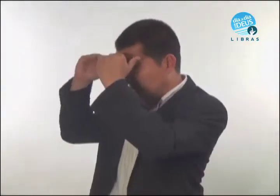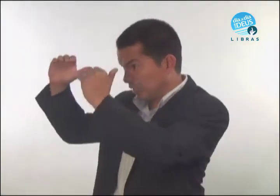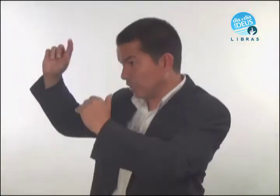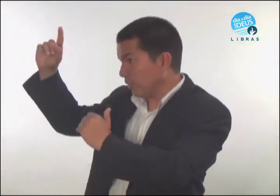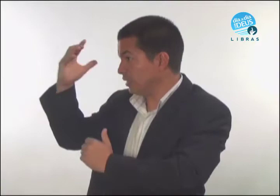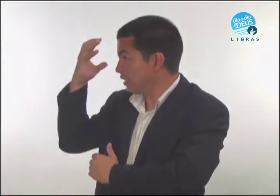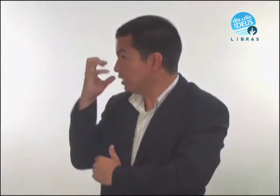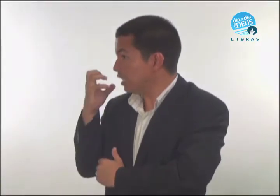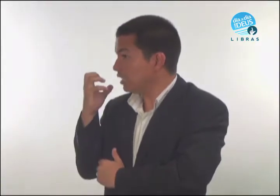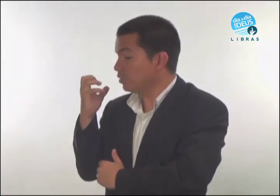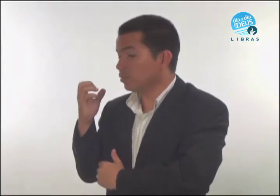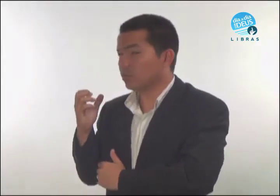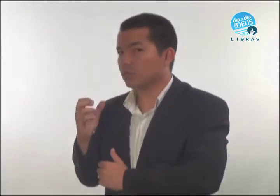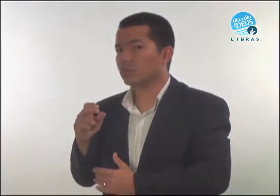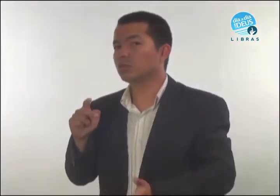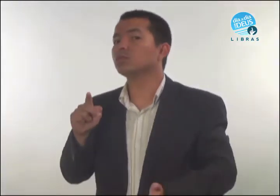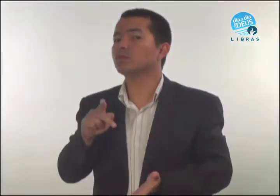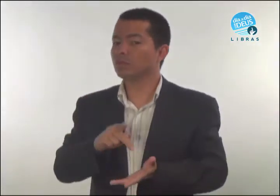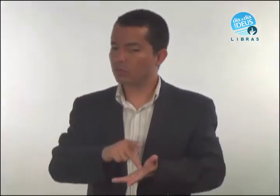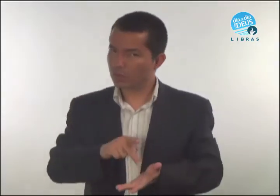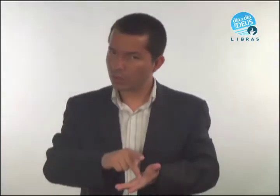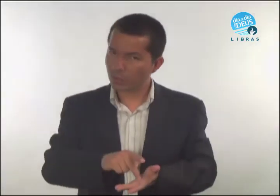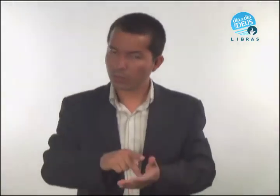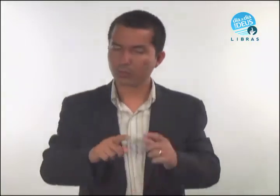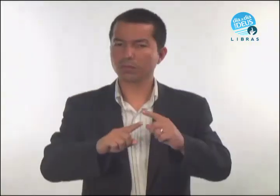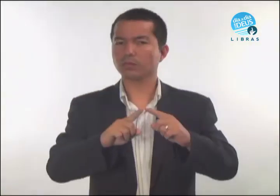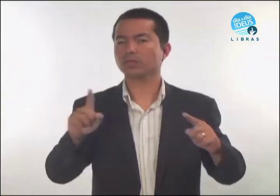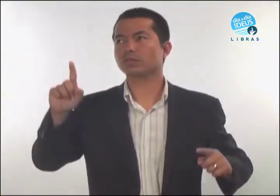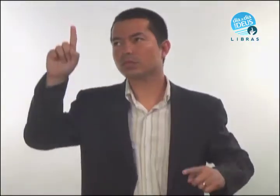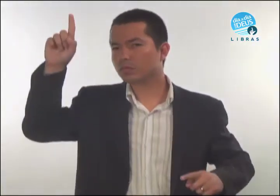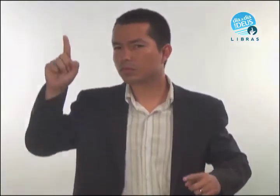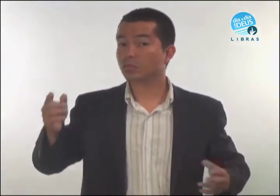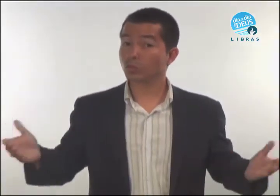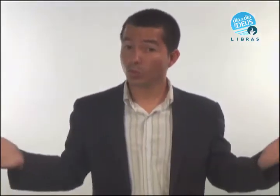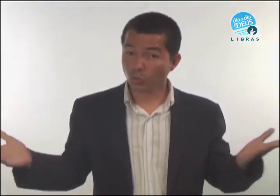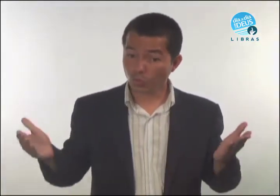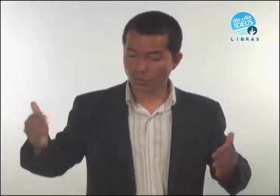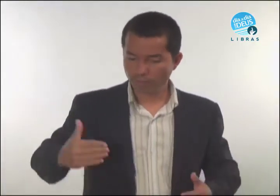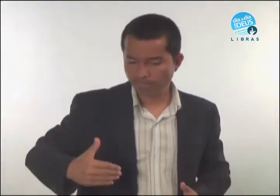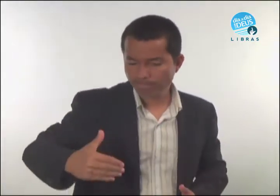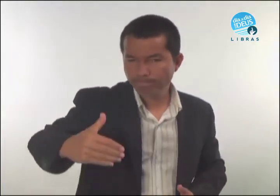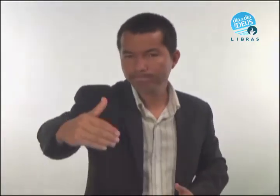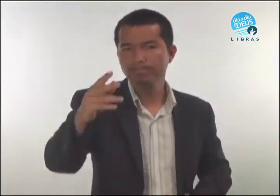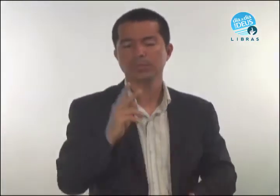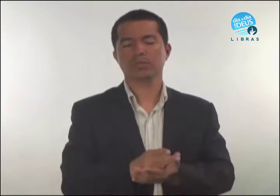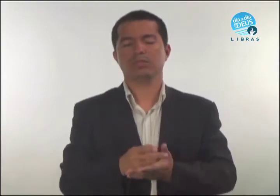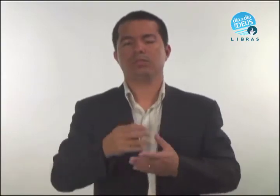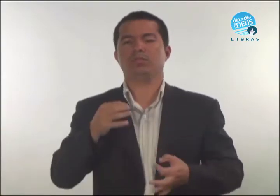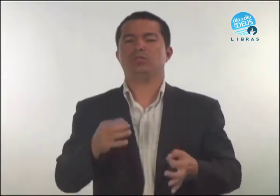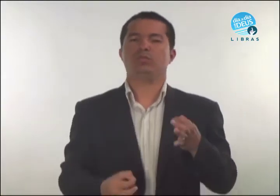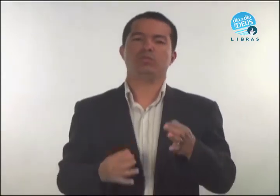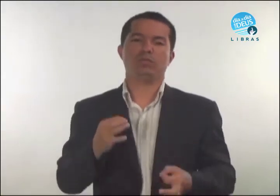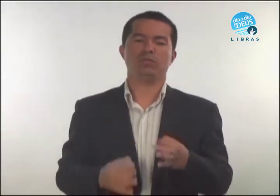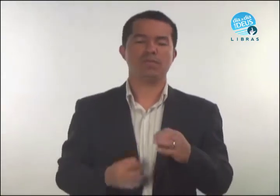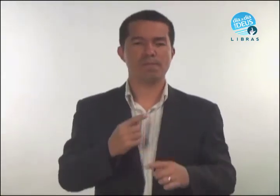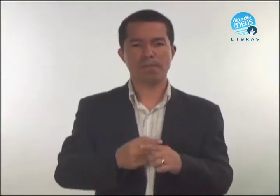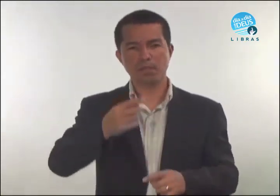veemente. Mas o juízo de Deus continua sobre a comunidade de fé hoje, pois o Espírito Santo não